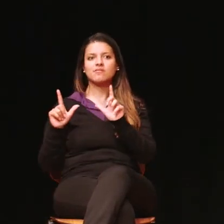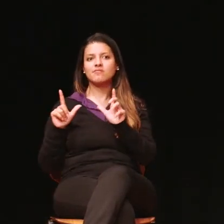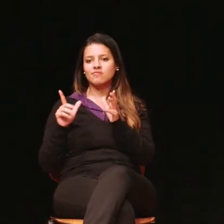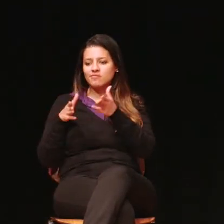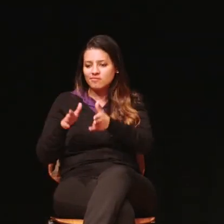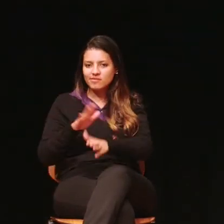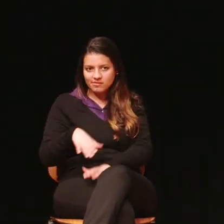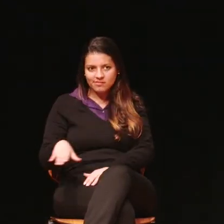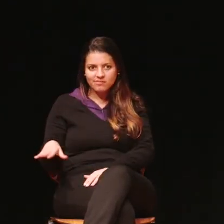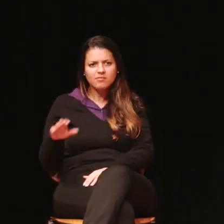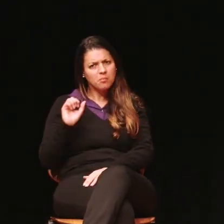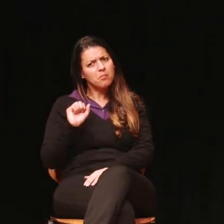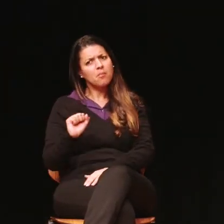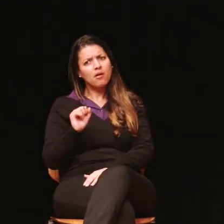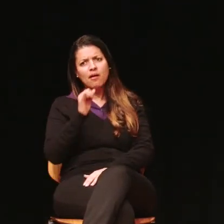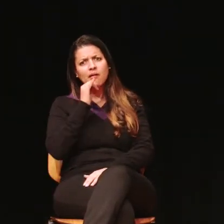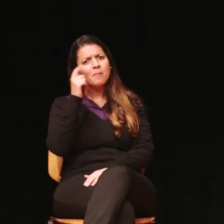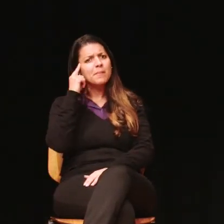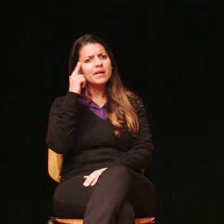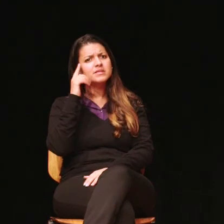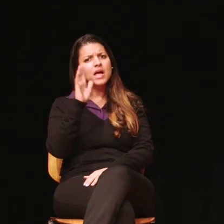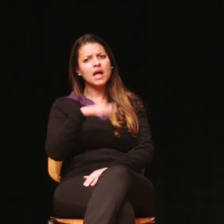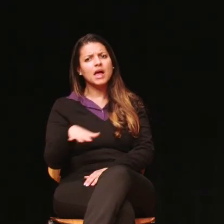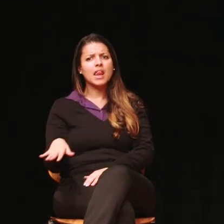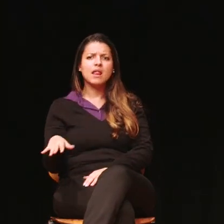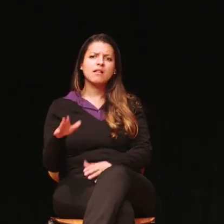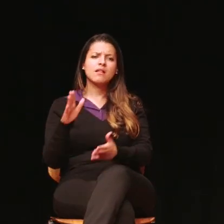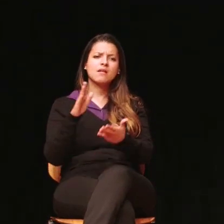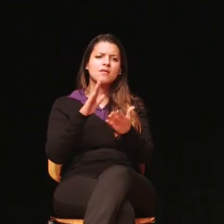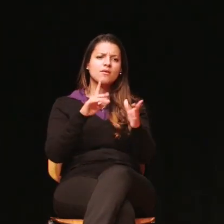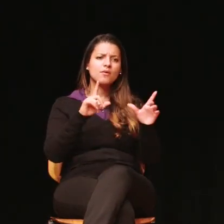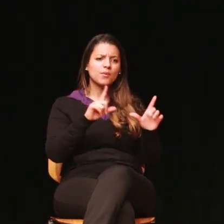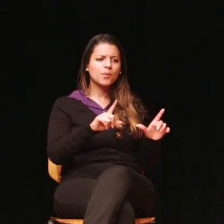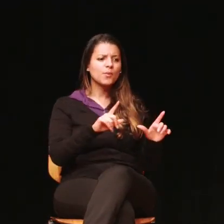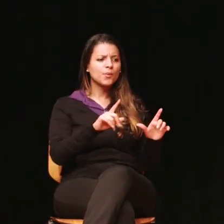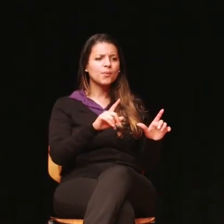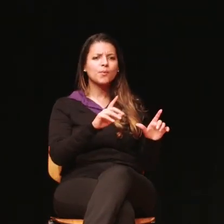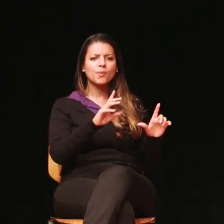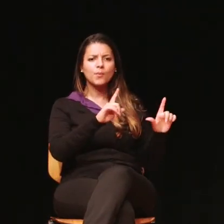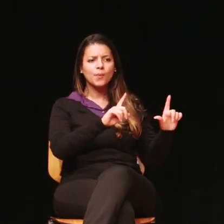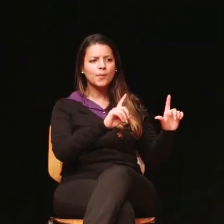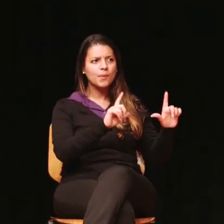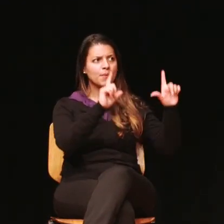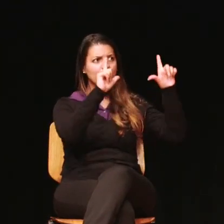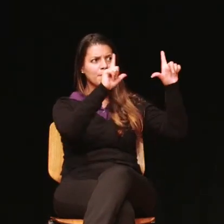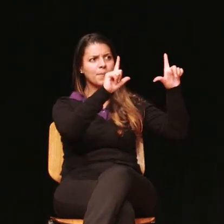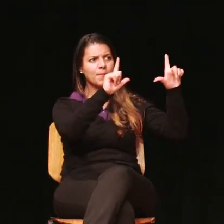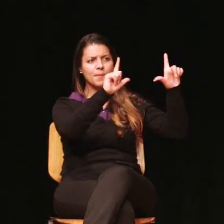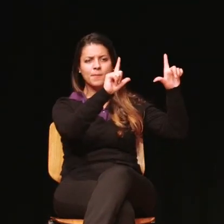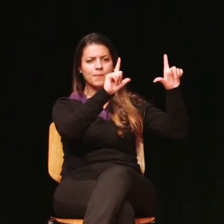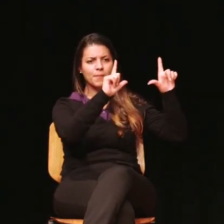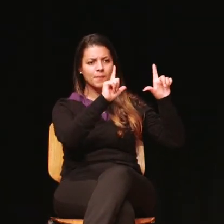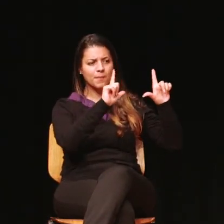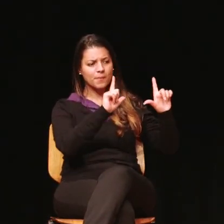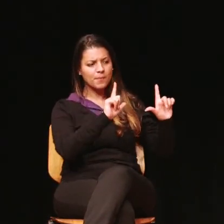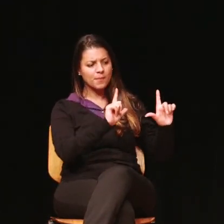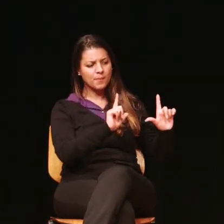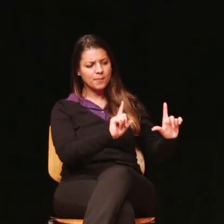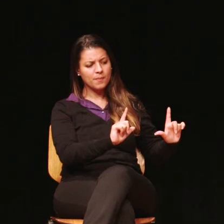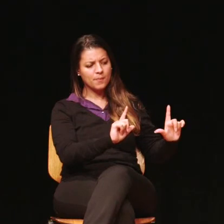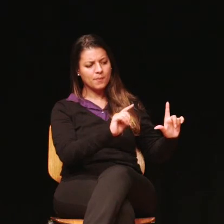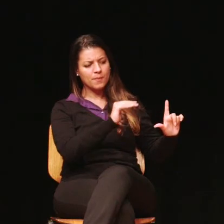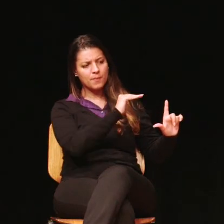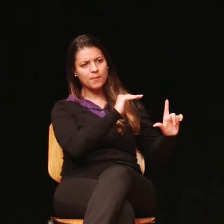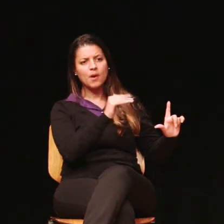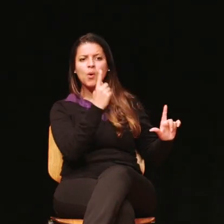uma exposição para as crianças com os quadros colocados a um metro abaixo, abaixo